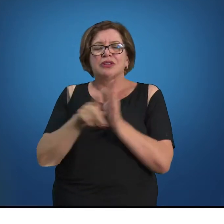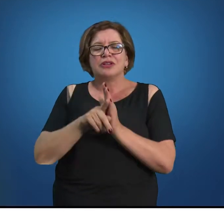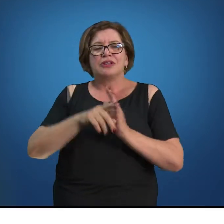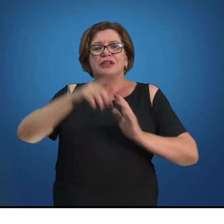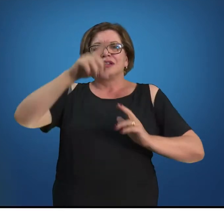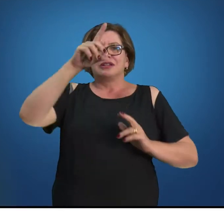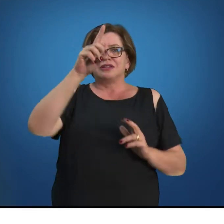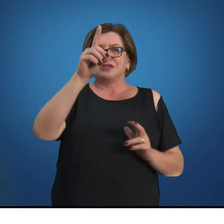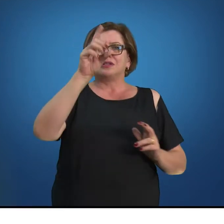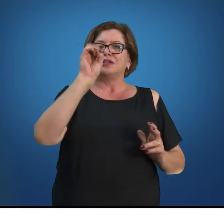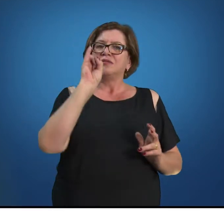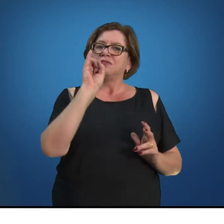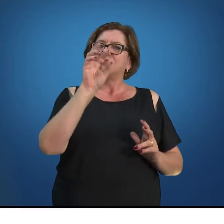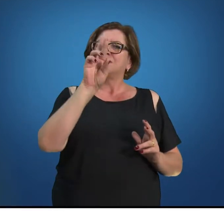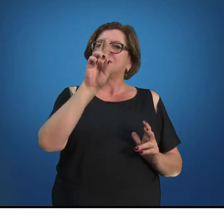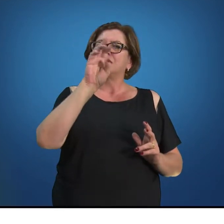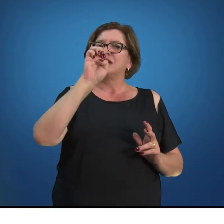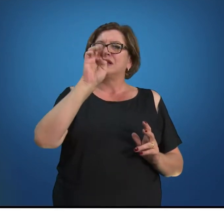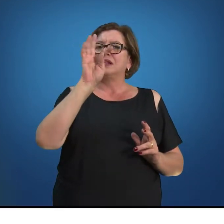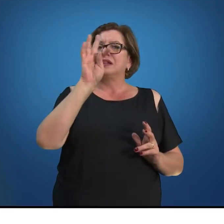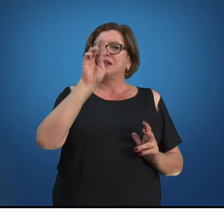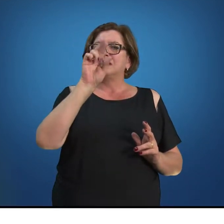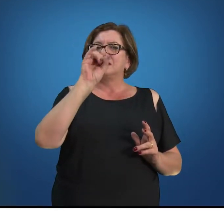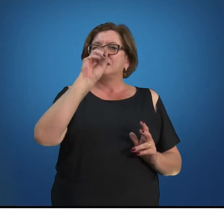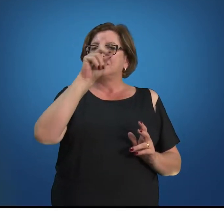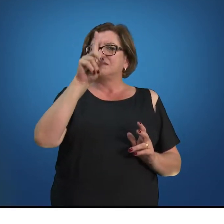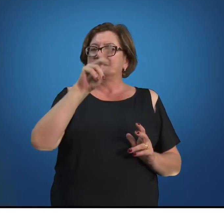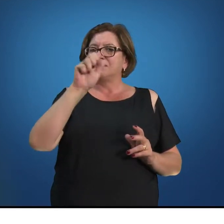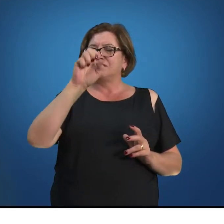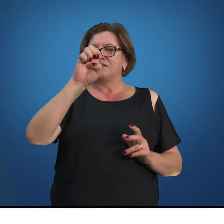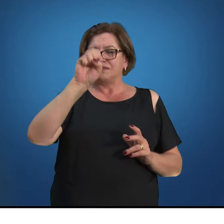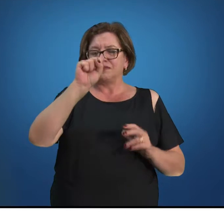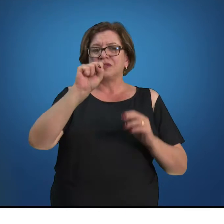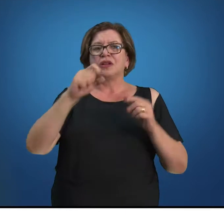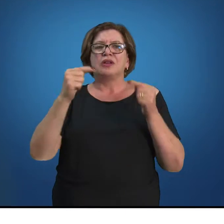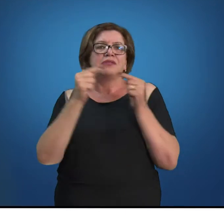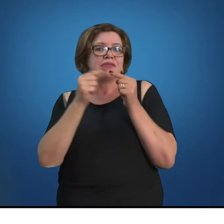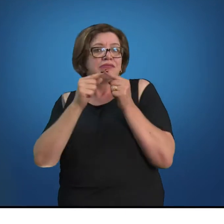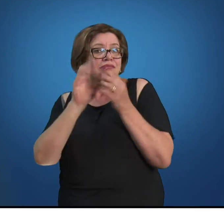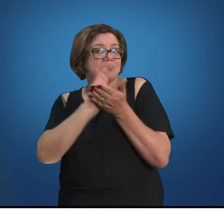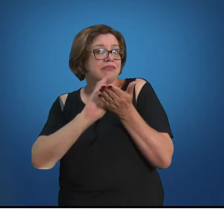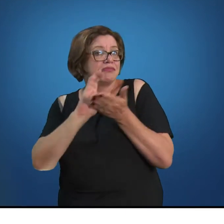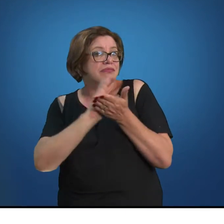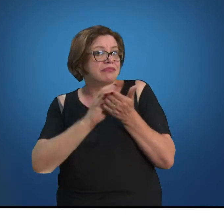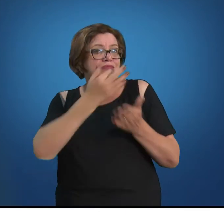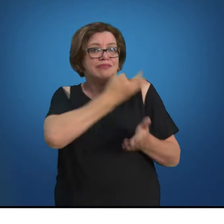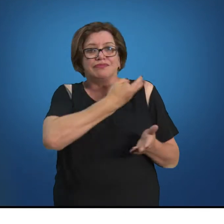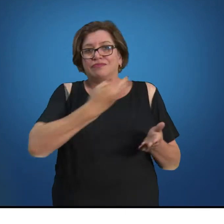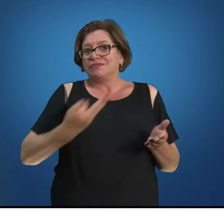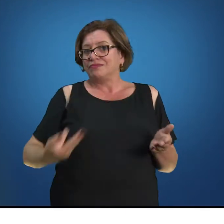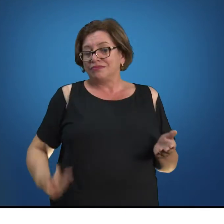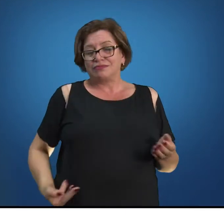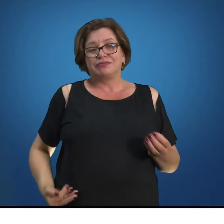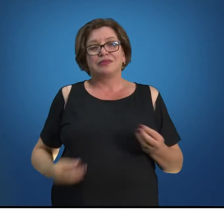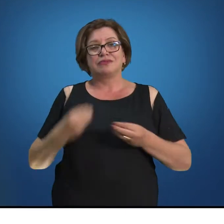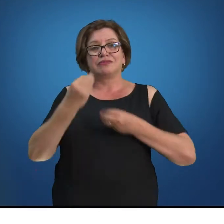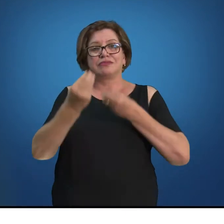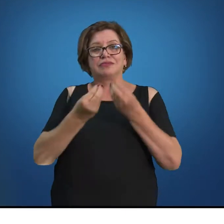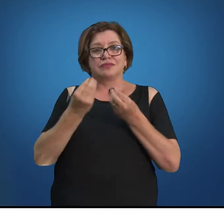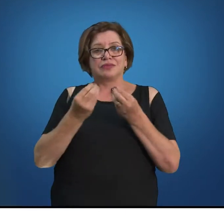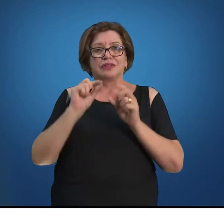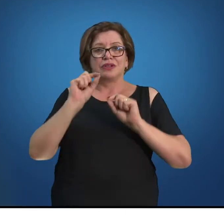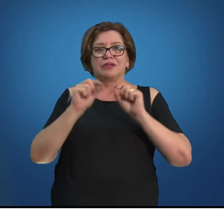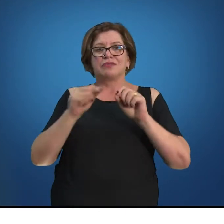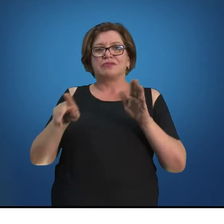diretrizes, aquilo que é estabelecido também na Constituição Federal de 1988. No que tange